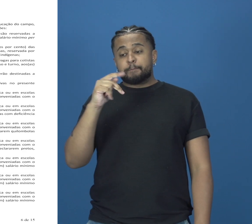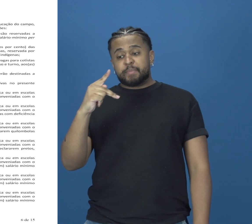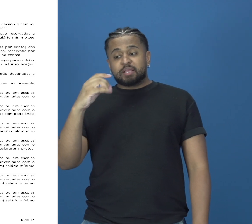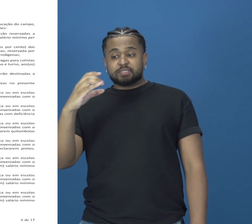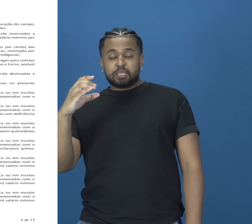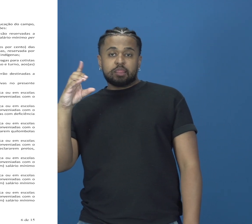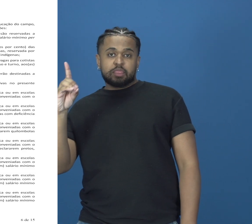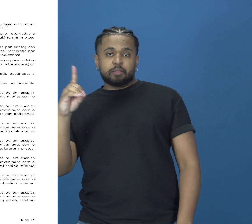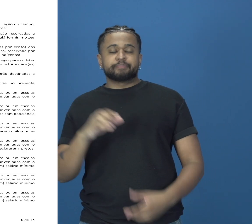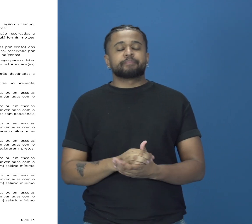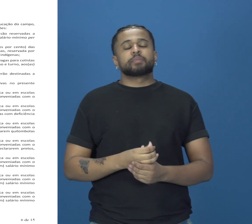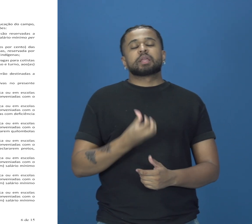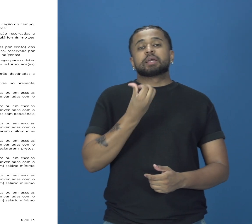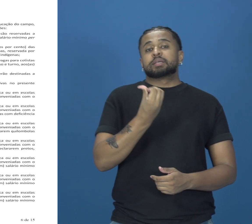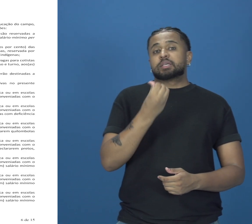LI_PCD.